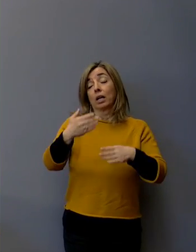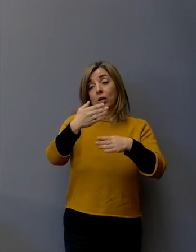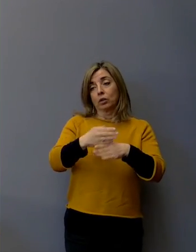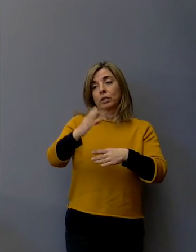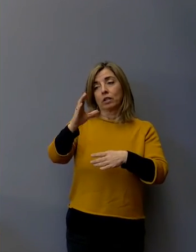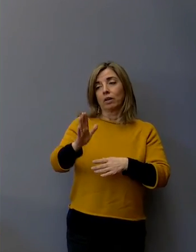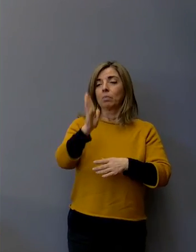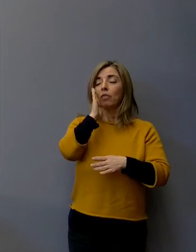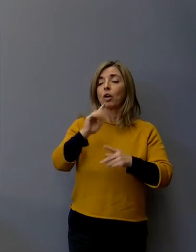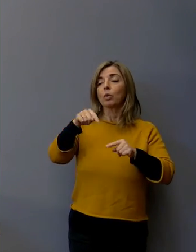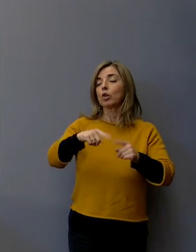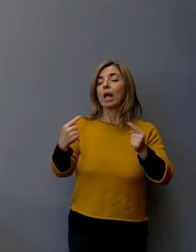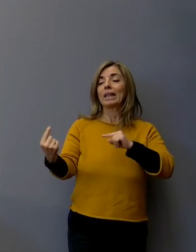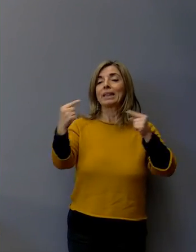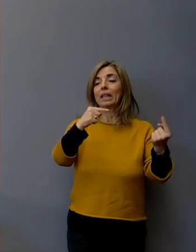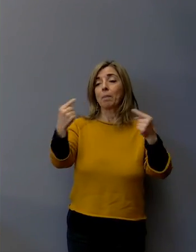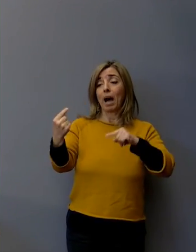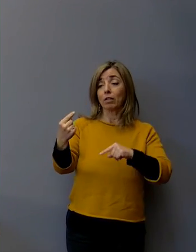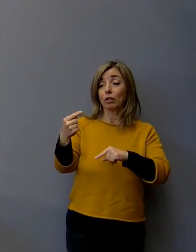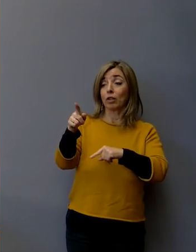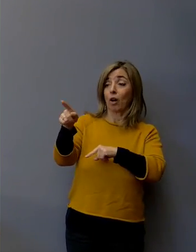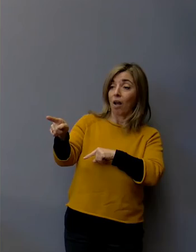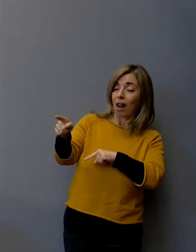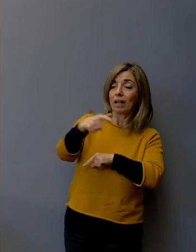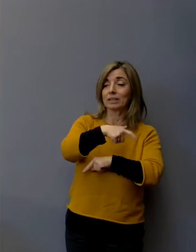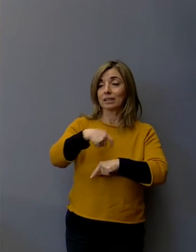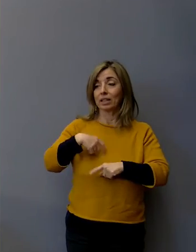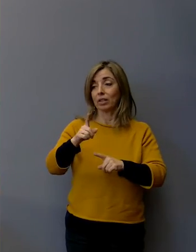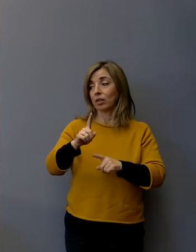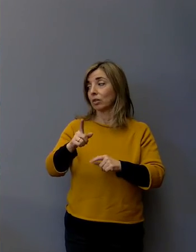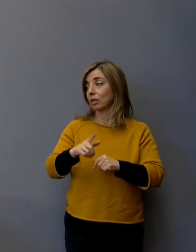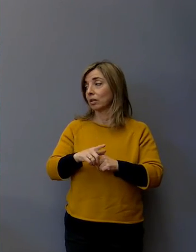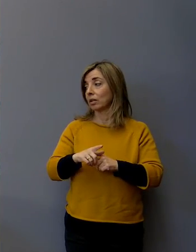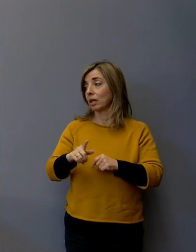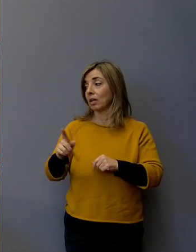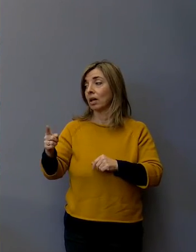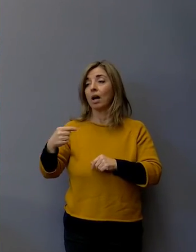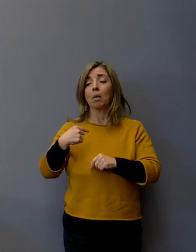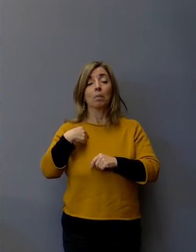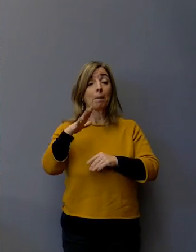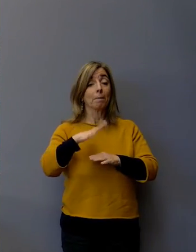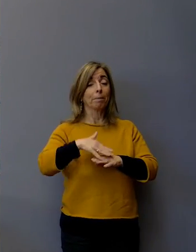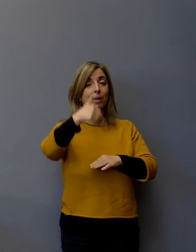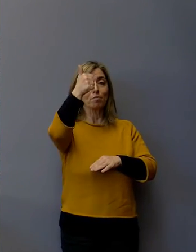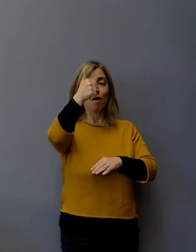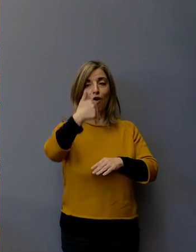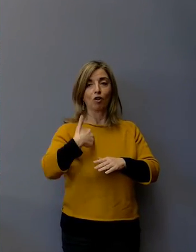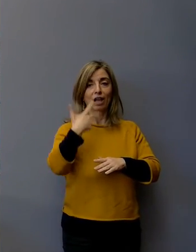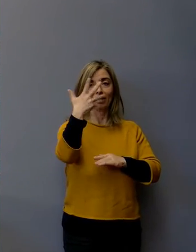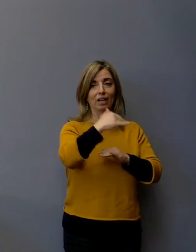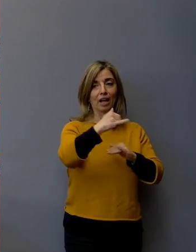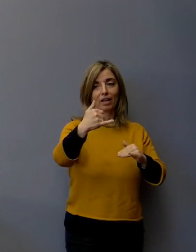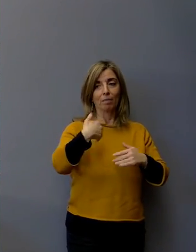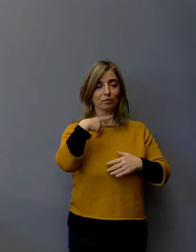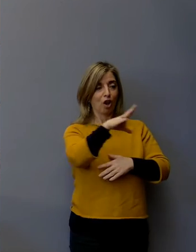occasioni in passato però il sindaco ascoltato per favore perfetto la